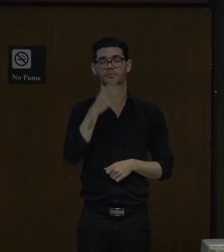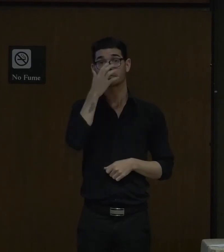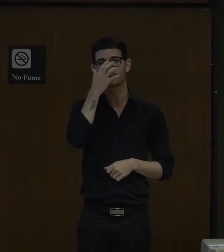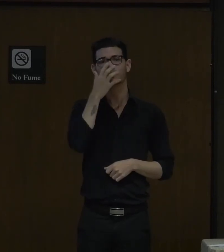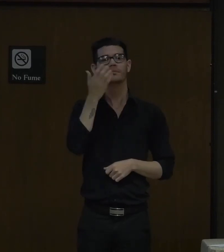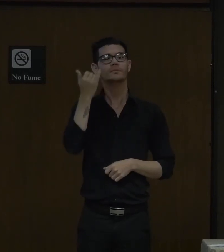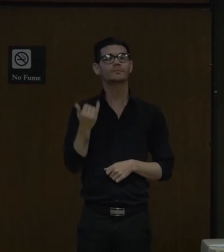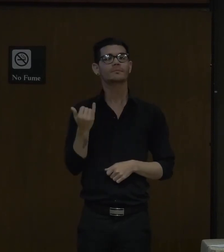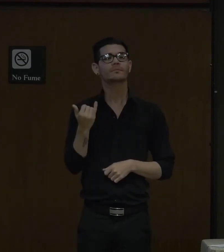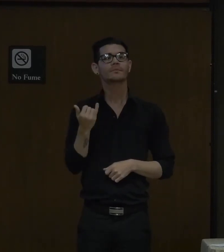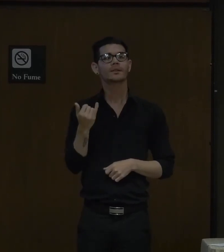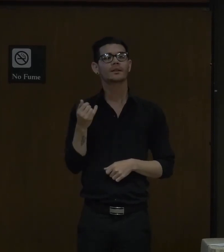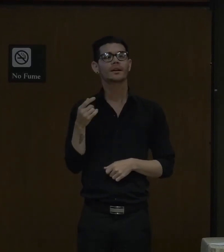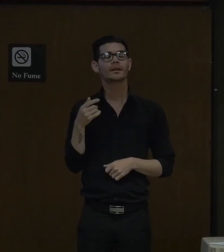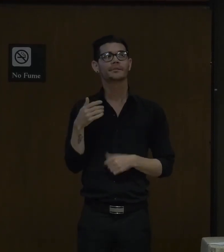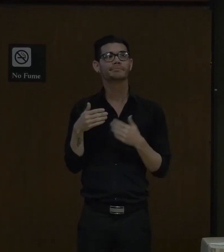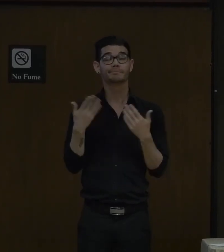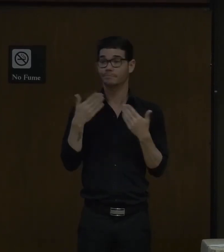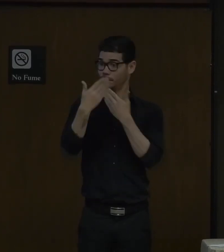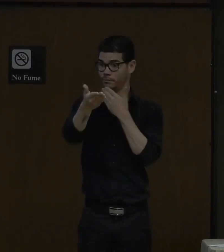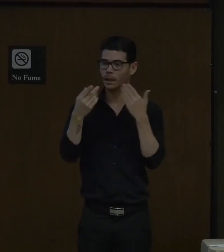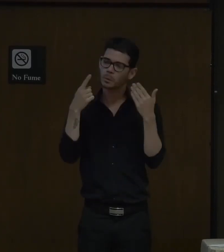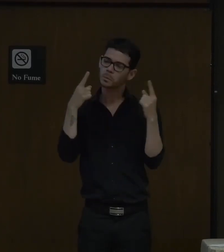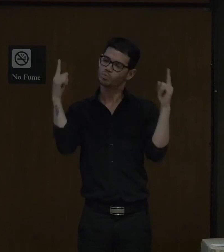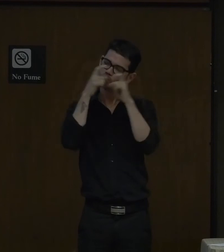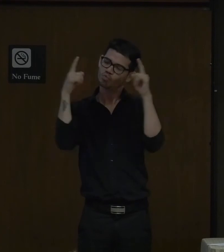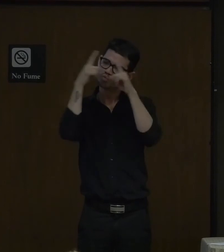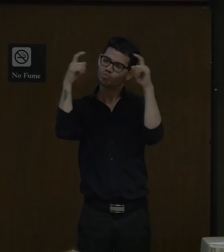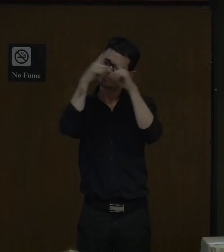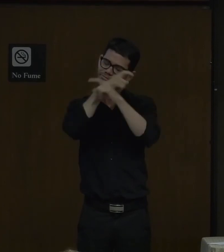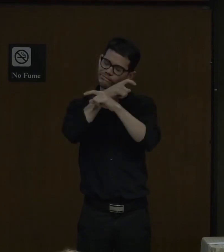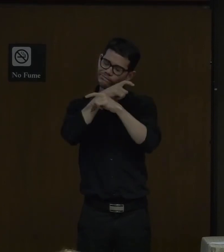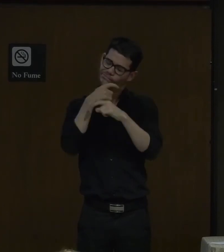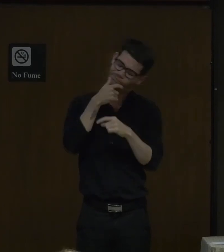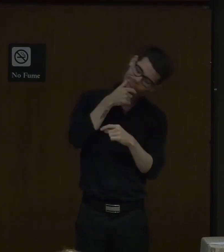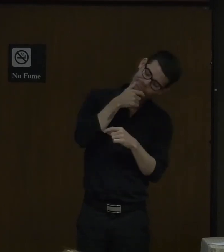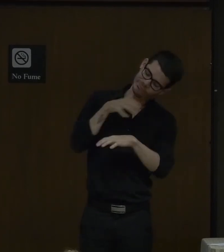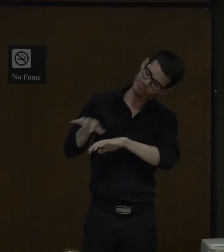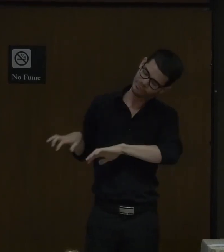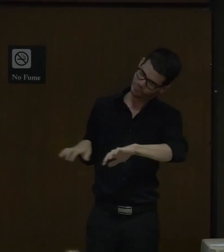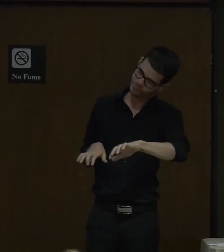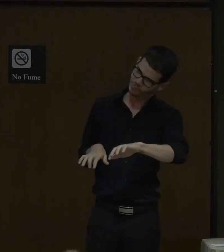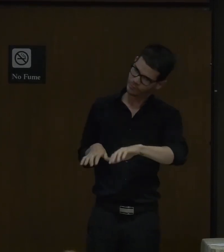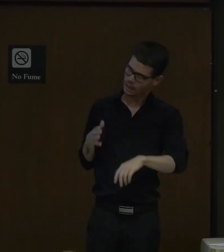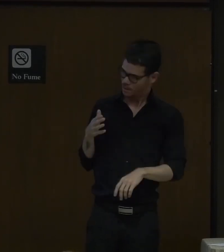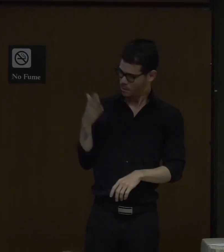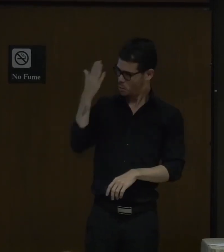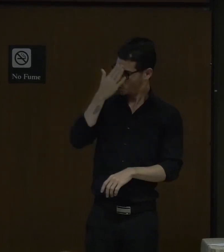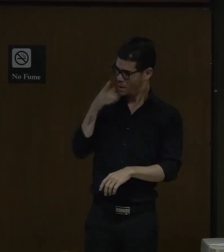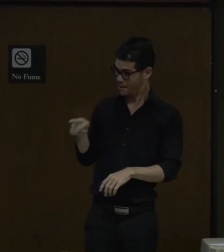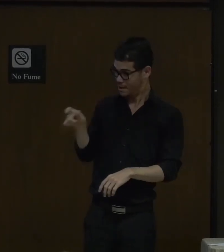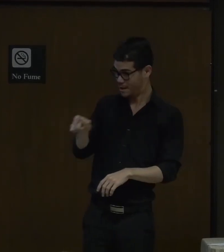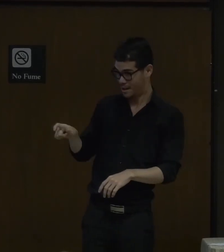Una pregunta que surgió, que es una pregunta muy importante, es si este efecto también ocurre con niños sordos